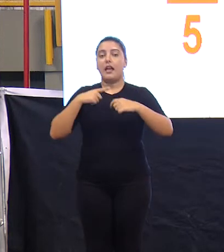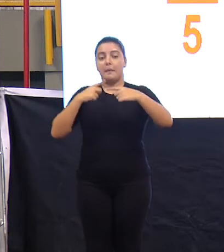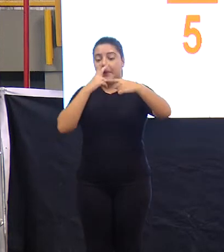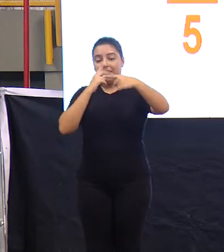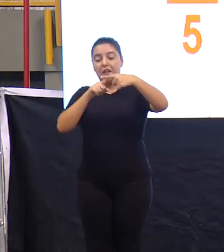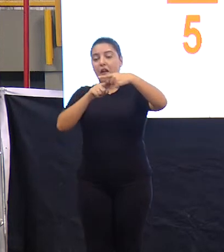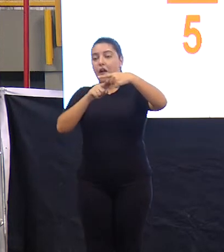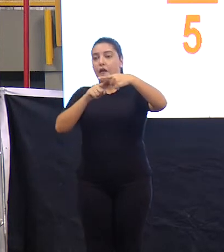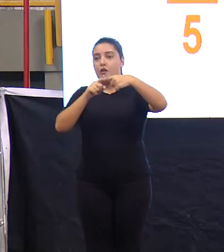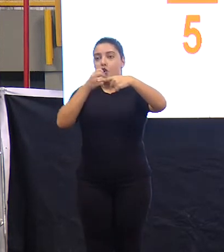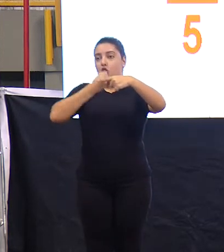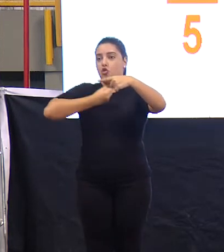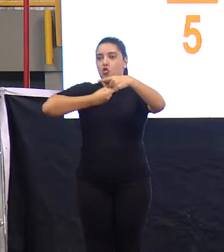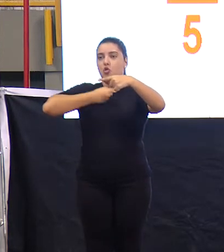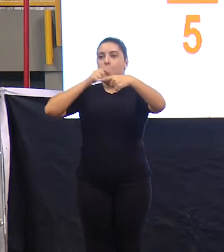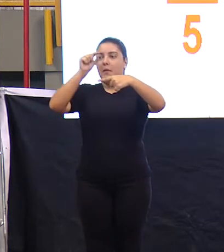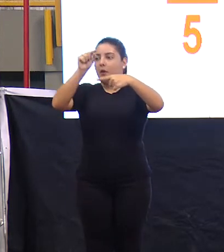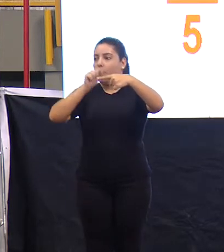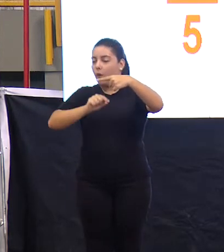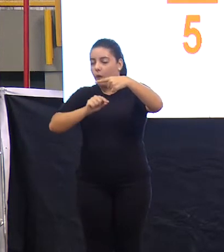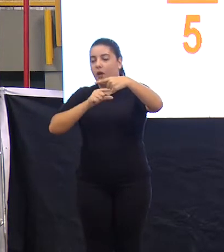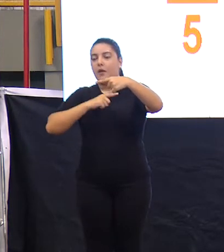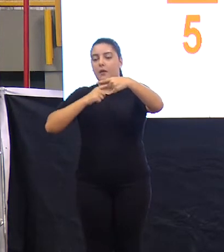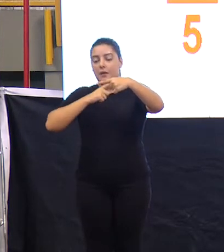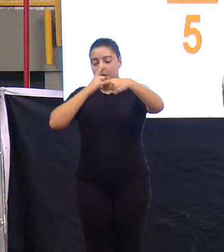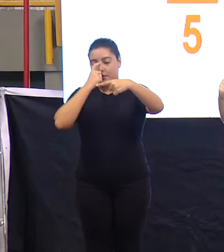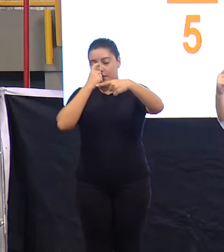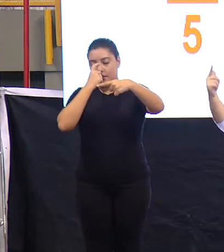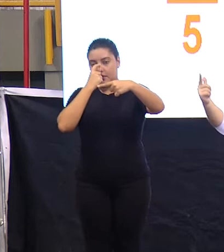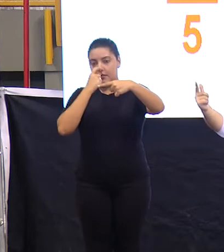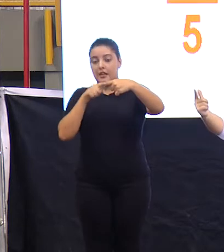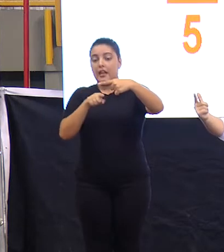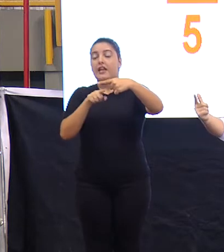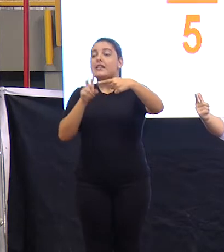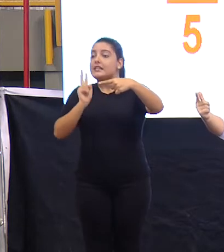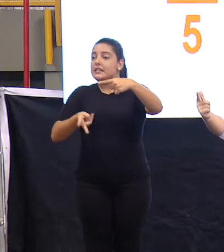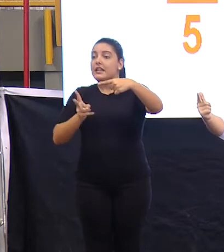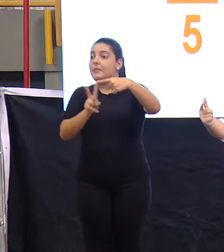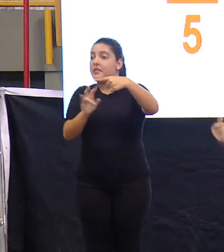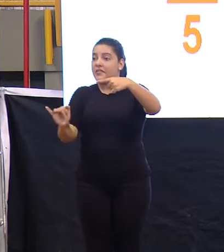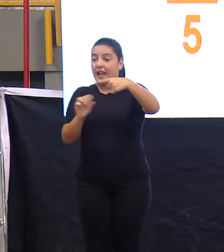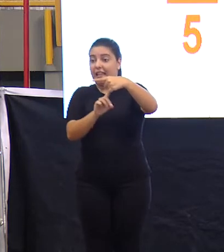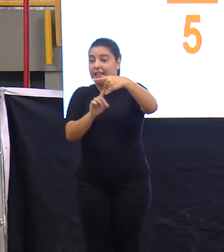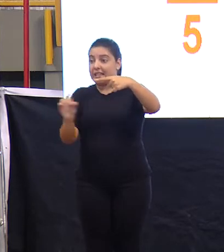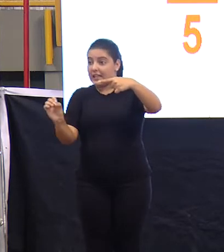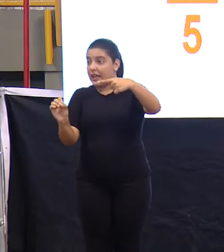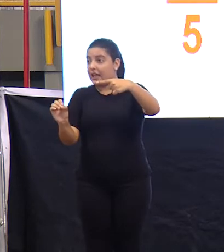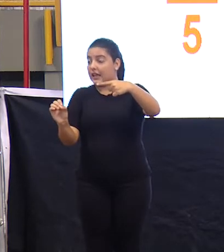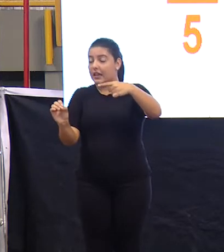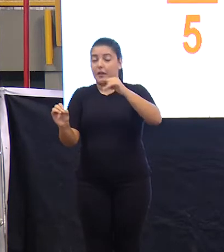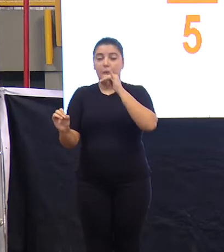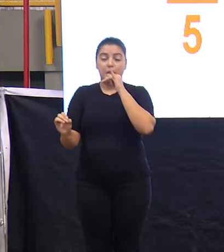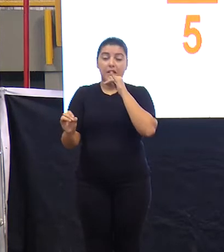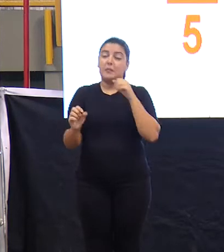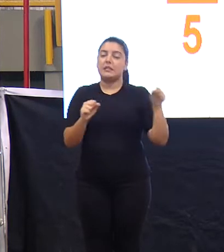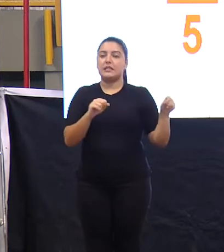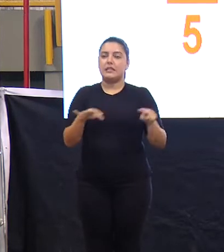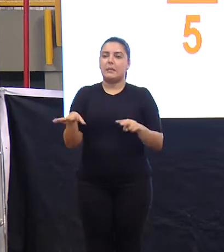fração que eu forço o denominador virar 100. Inclusive, essa